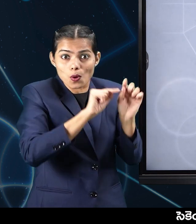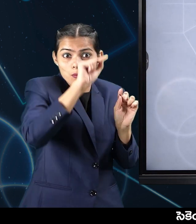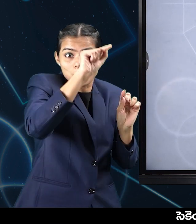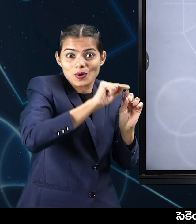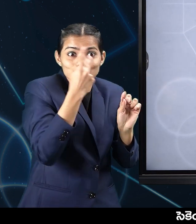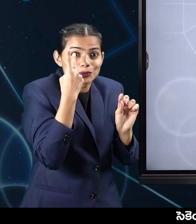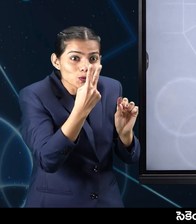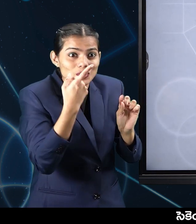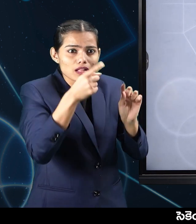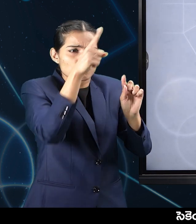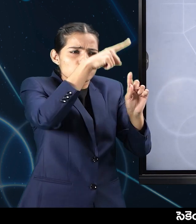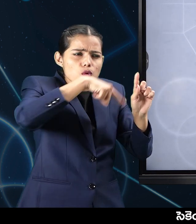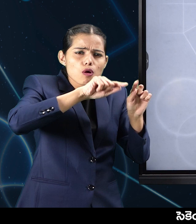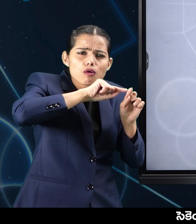సందర్భంగా చూడవచ్చు.